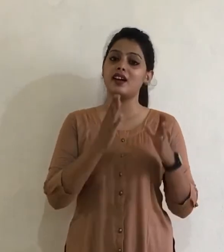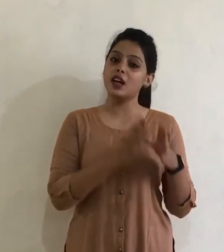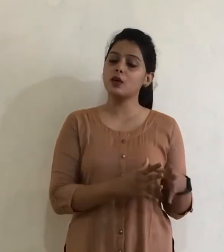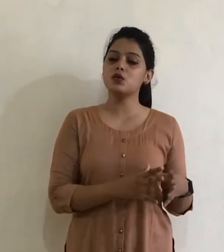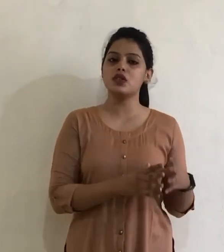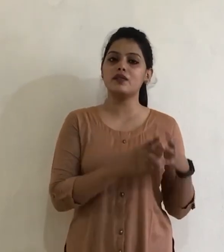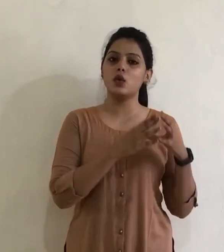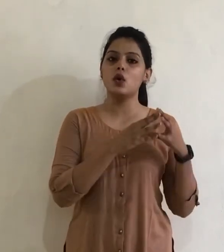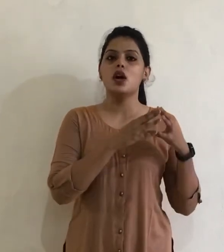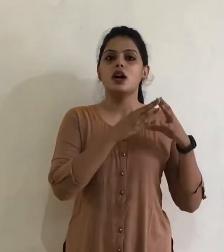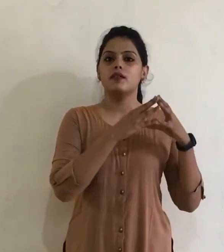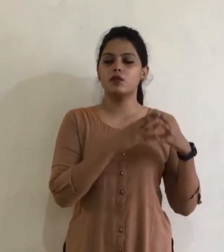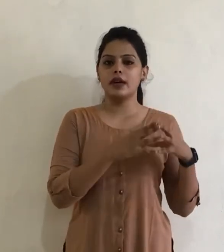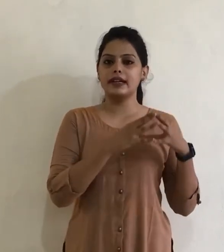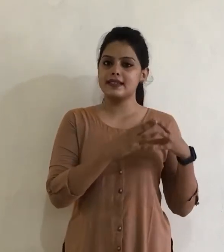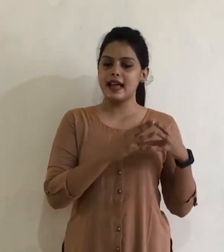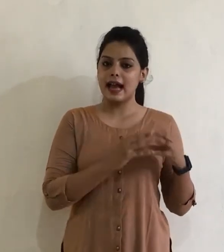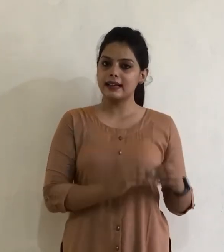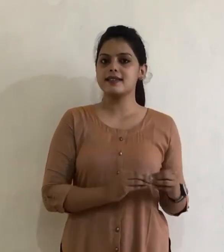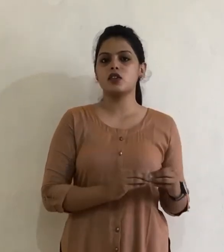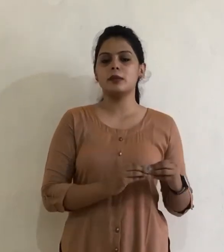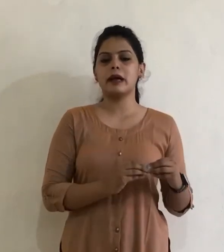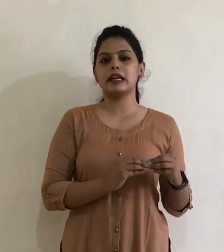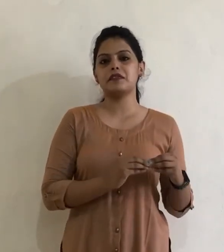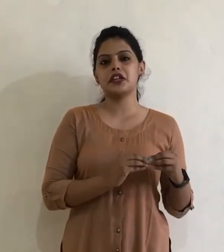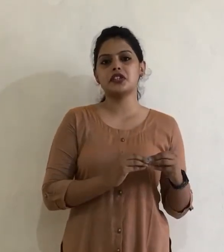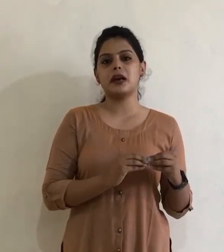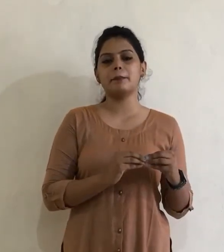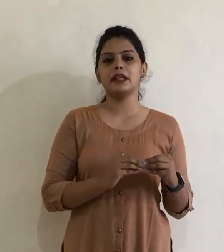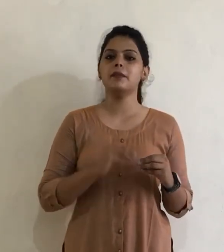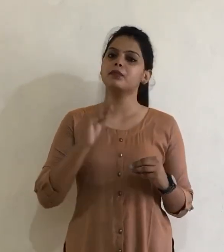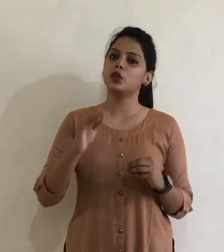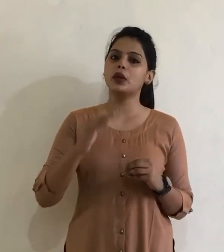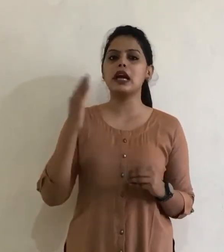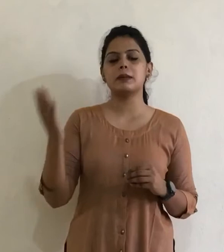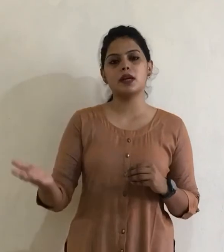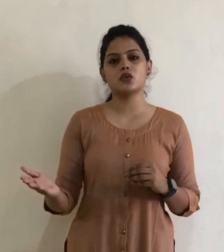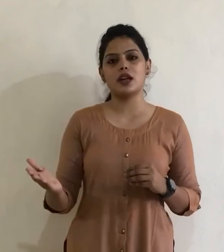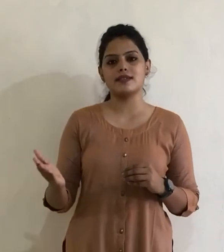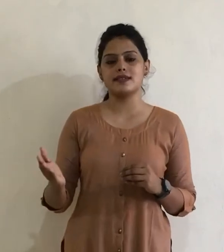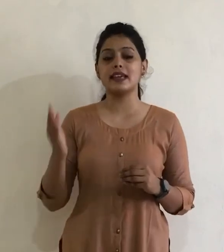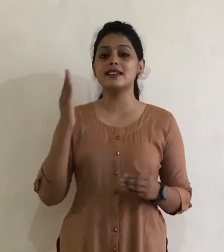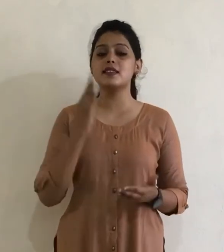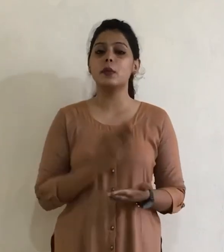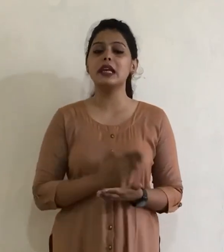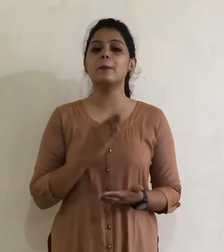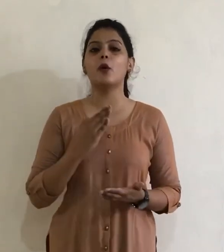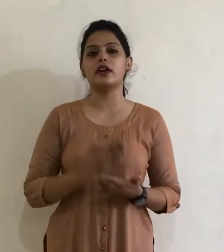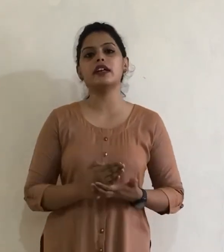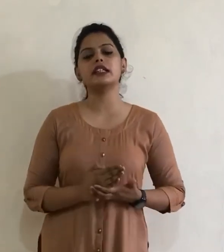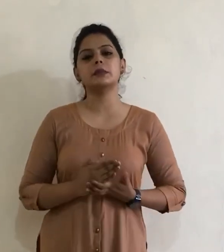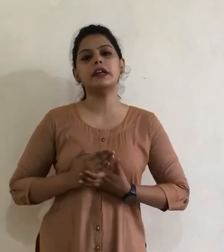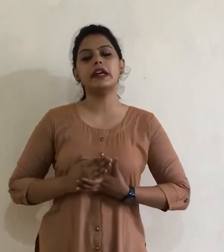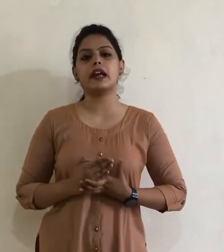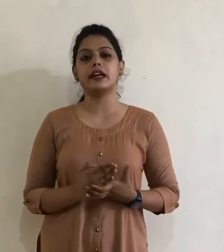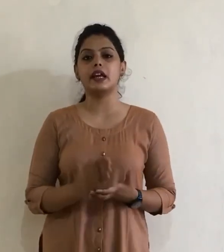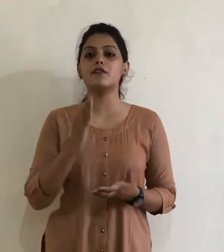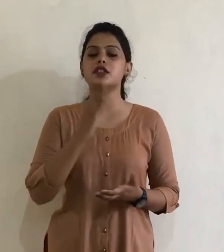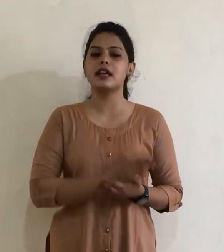अगर उसने वो इट हैज एक्ट एज अ नॉन बाइंडिंग फाइनेंशियल कंपनी तो ही आरबीआई उसको लाइसेंस देगी. दिस इज अ वेरी इंपॉर्टेंट एलिजिबिलिटी क्राइटेरिया फॉर